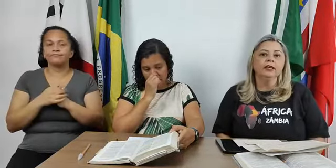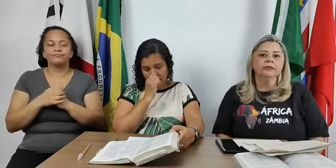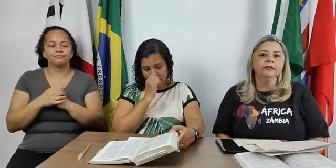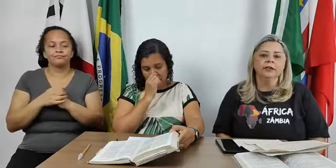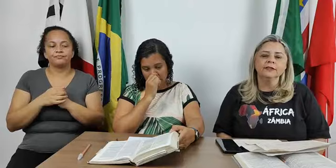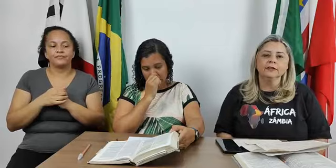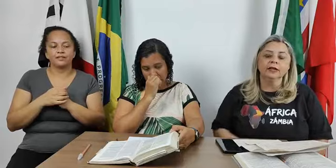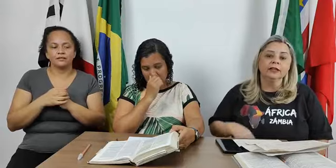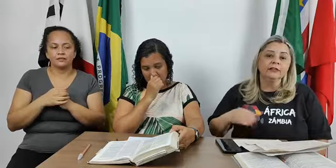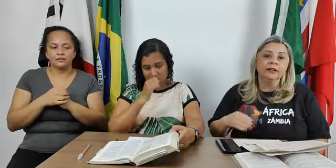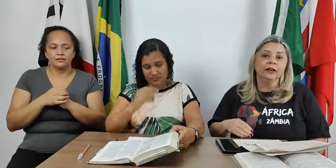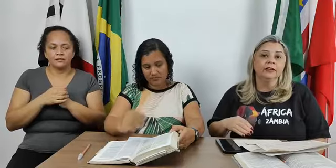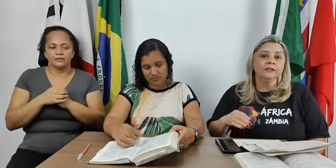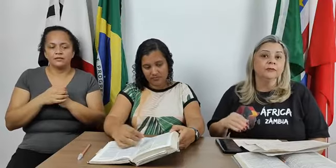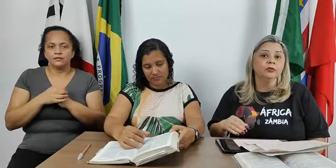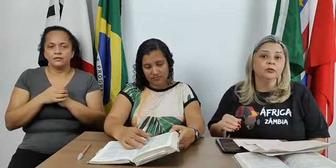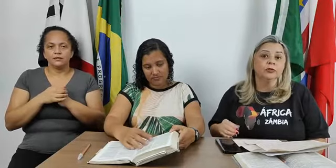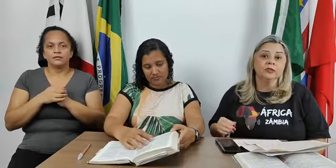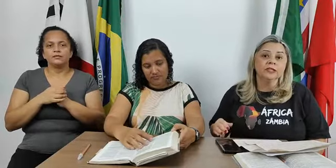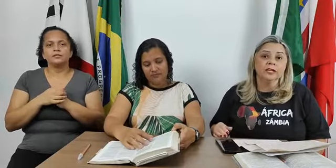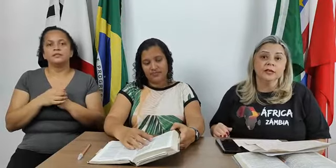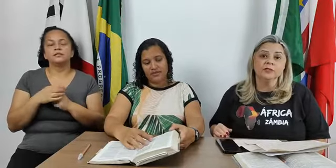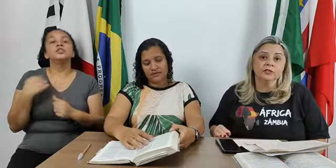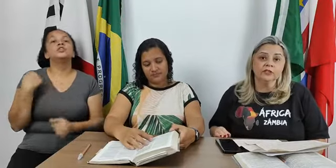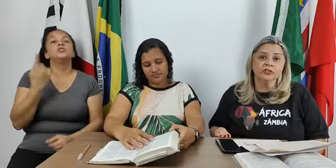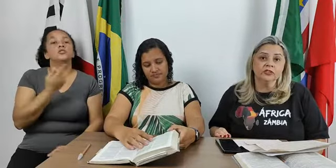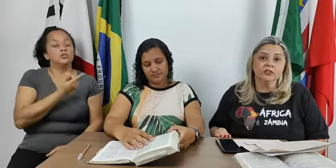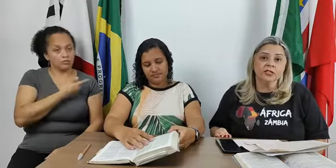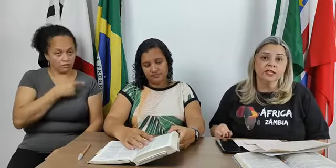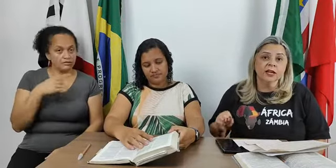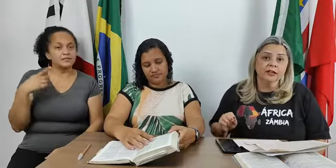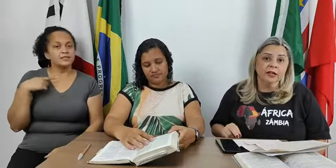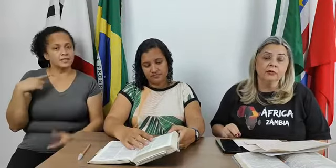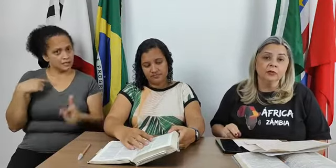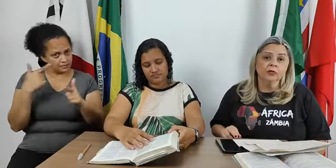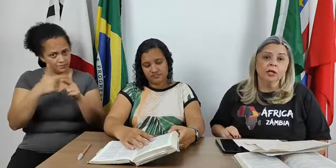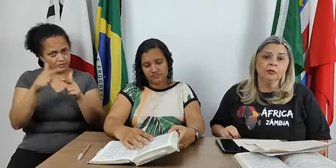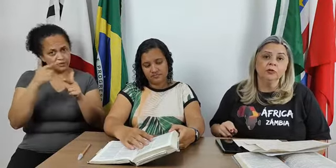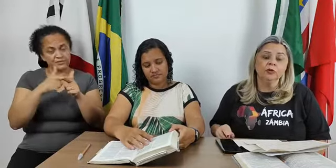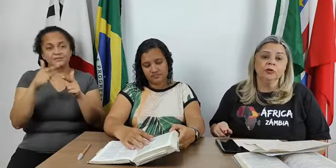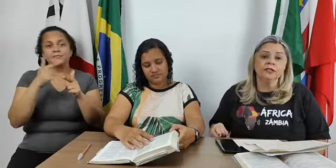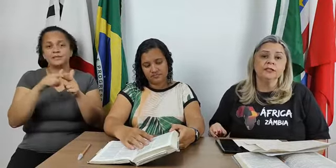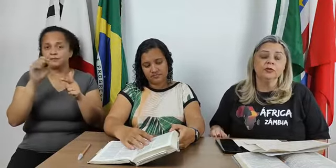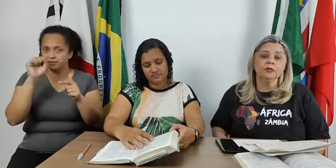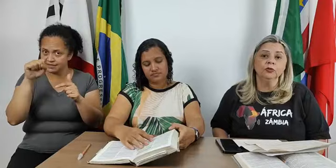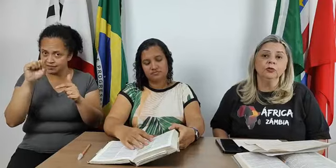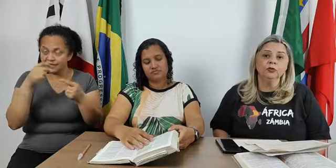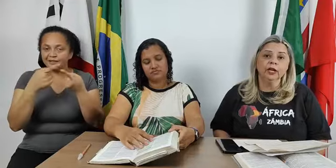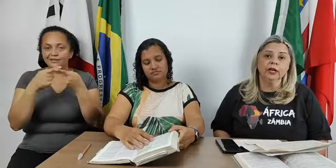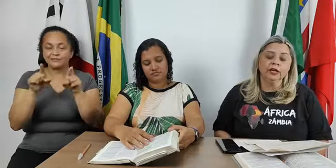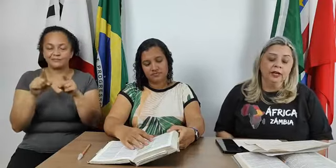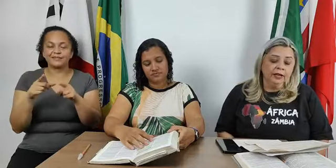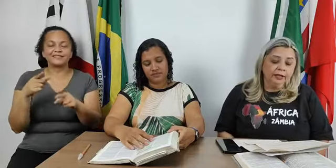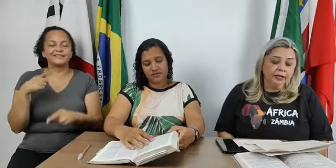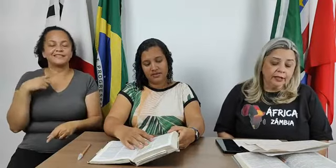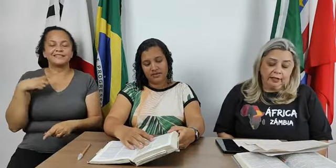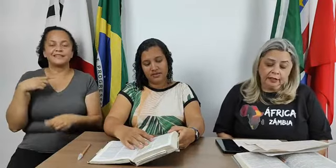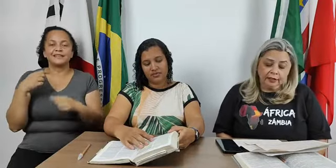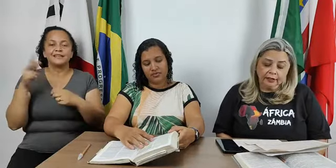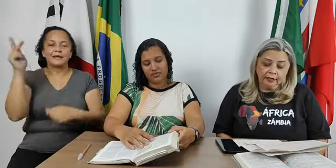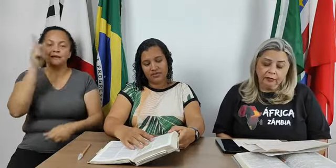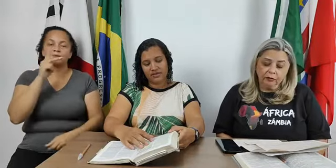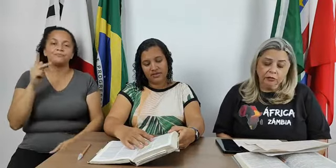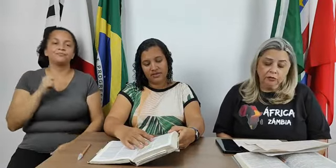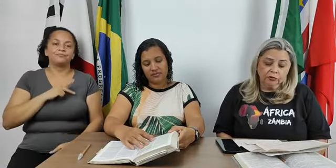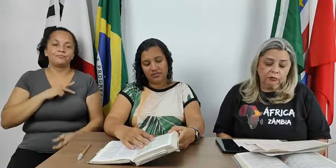fala que ele até fala, nesse mundo nós teremos aflições. Tenha bom ânimo, eu venci o mundo, né? E